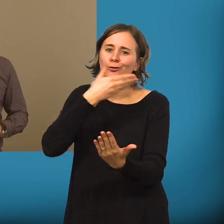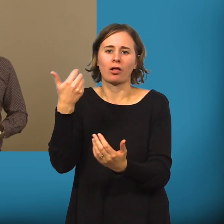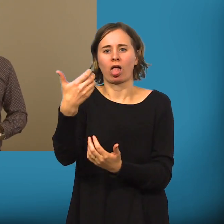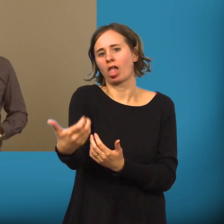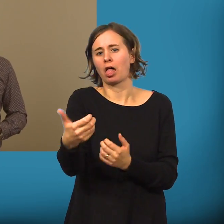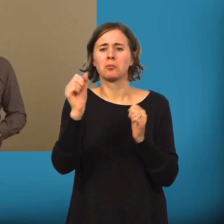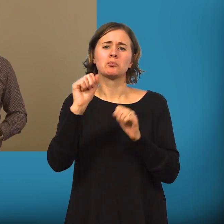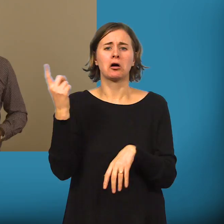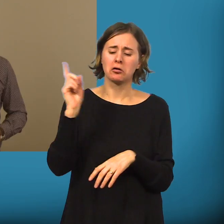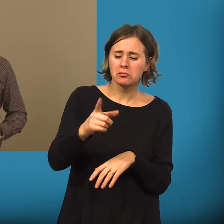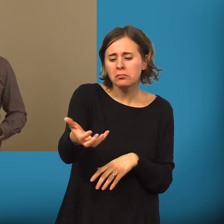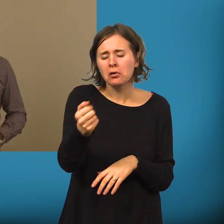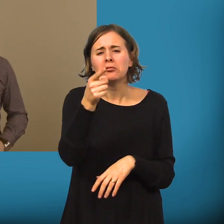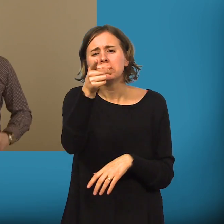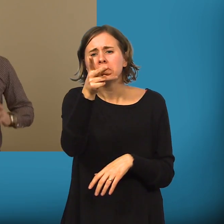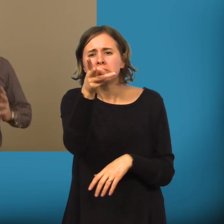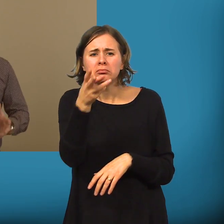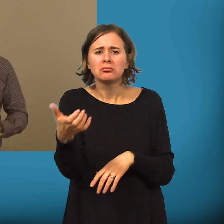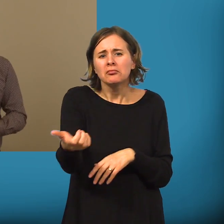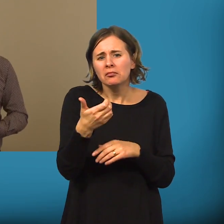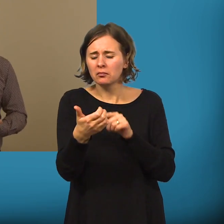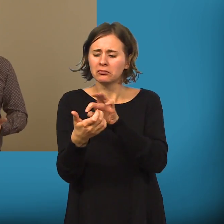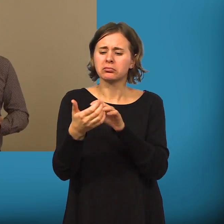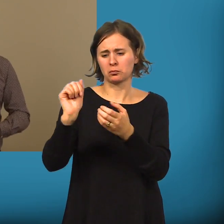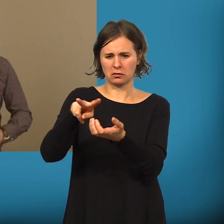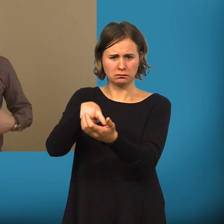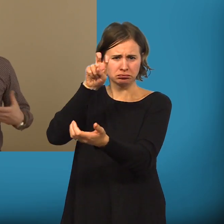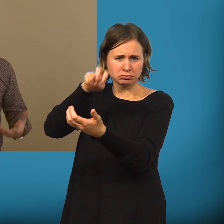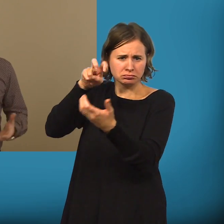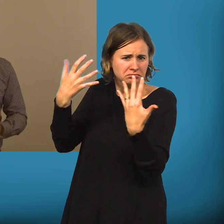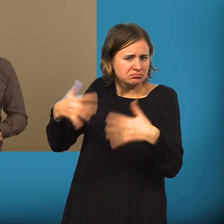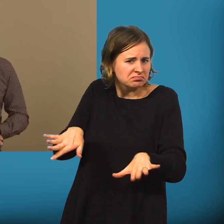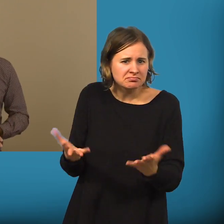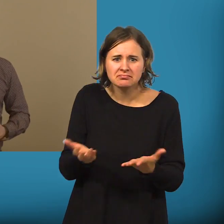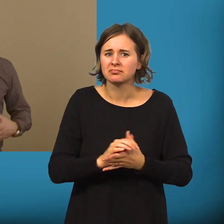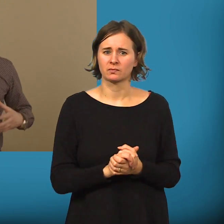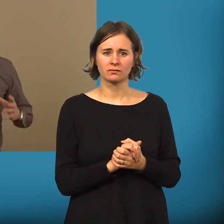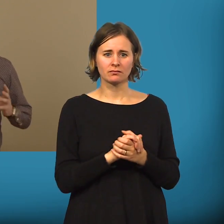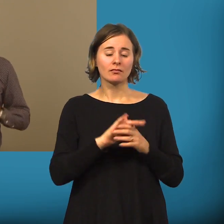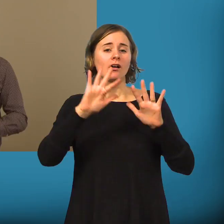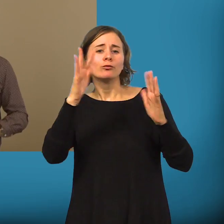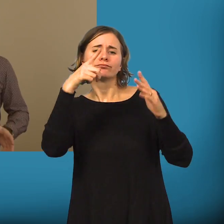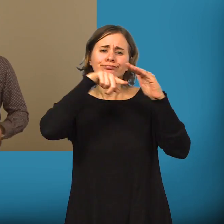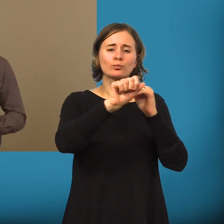Telefonam naudokite slaptažodžius. Informaciją, kada apie save pateikėt, pagalvokite apie tai.